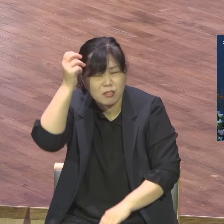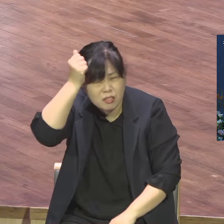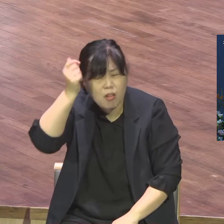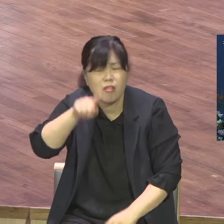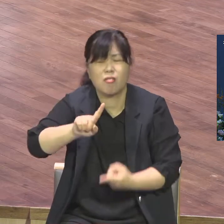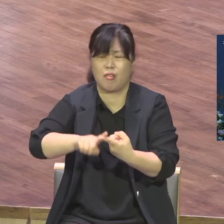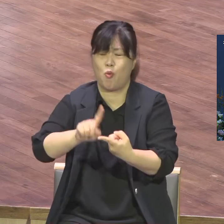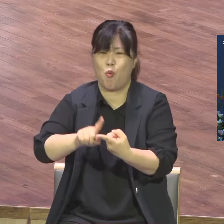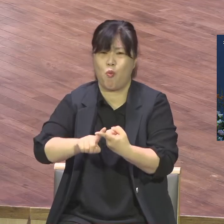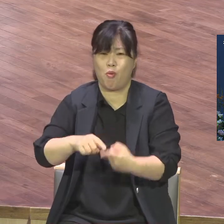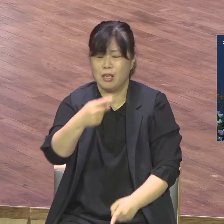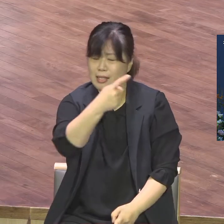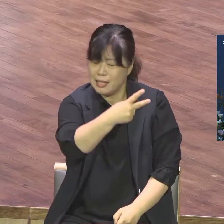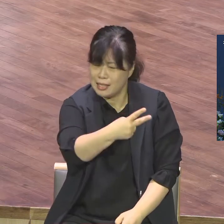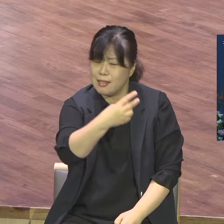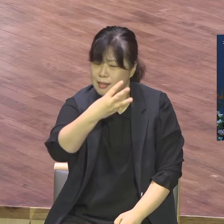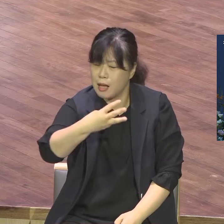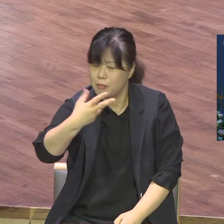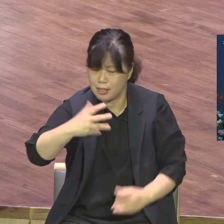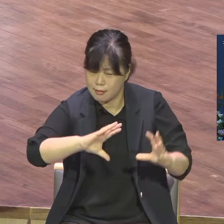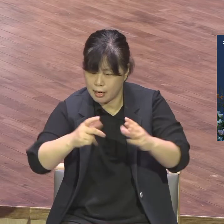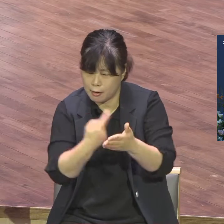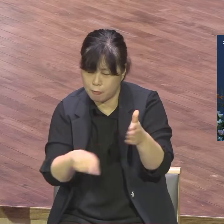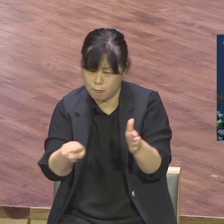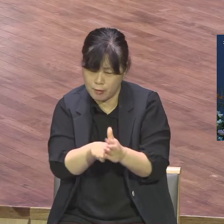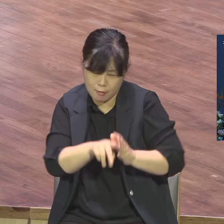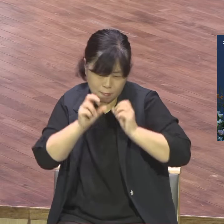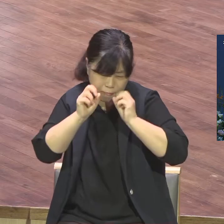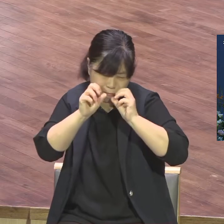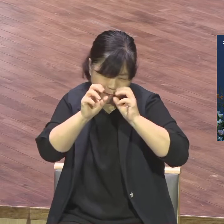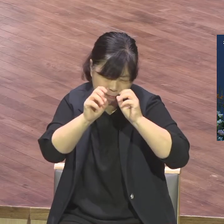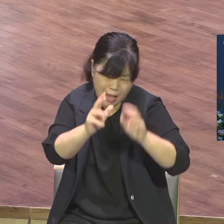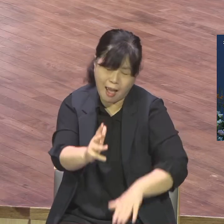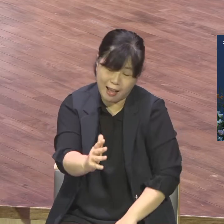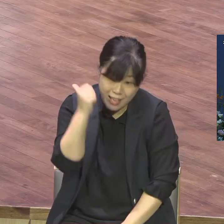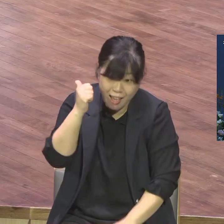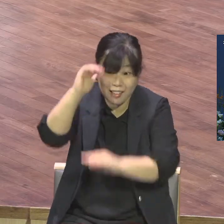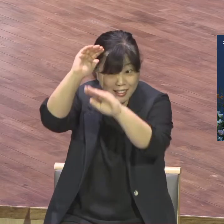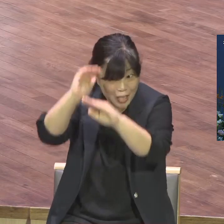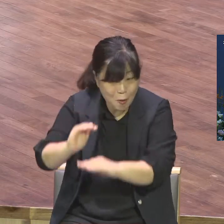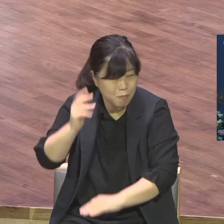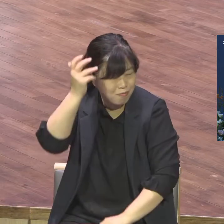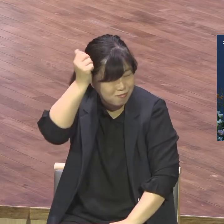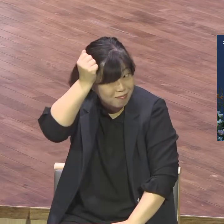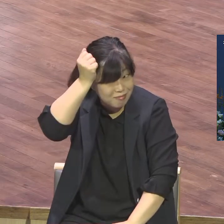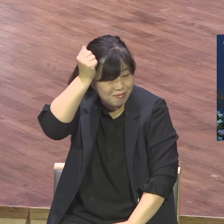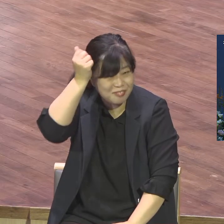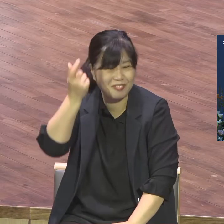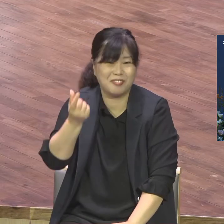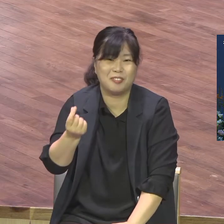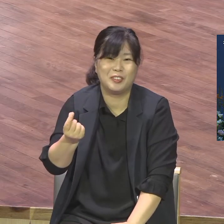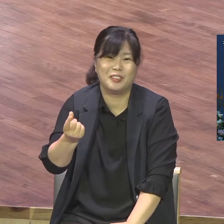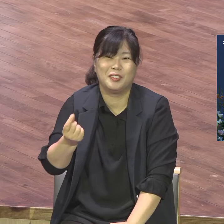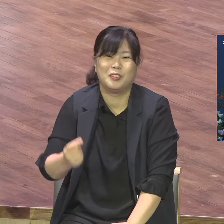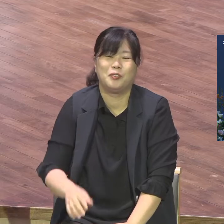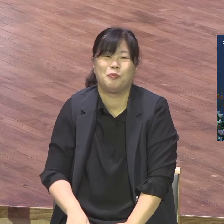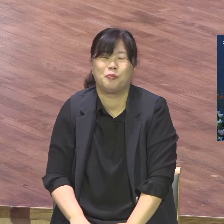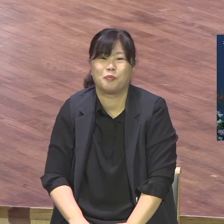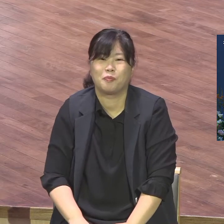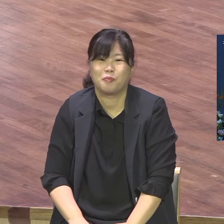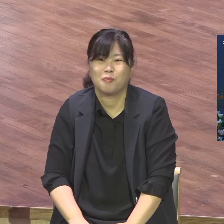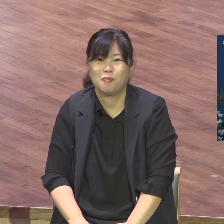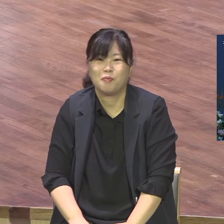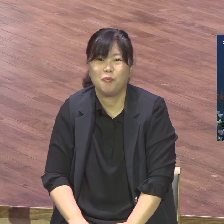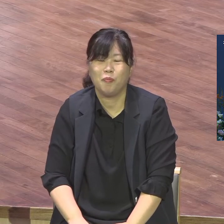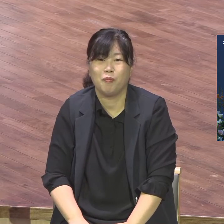없는 237 선교를 그렇게 해야 한다라고 말씀을 전했습니다. 예수님께서 우리에게